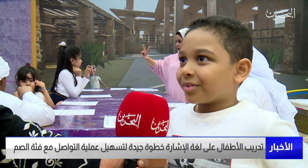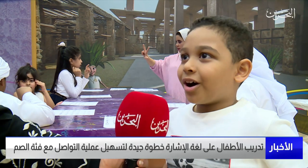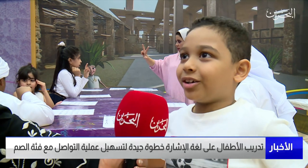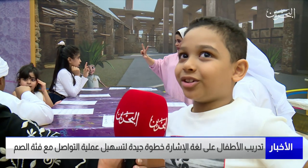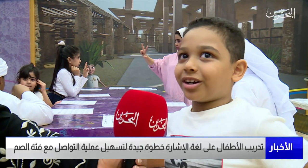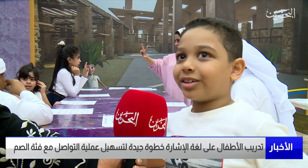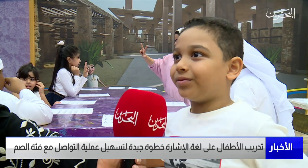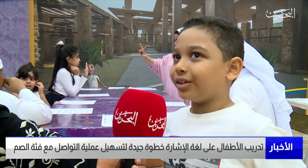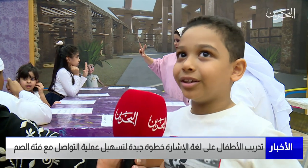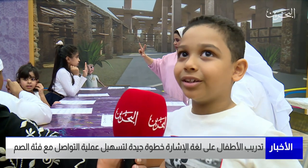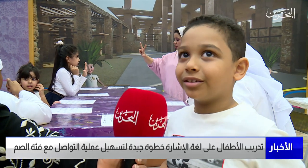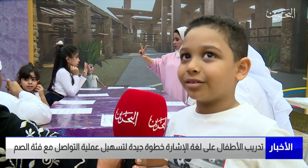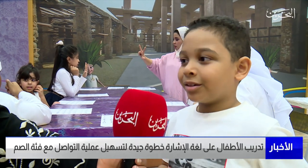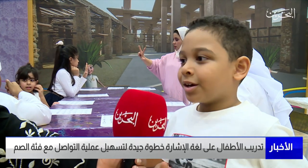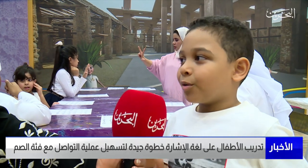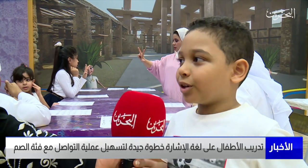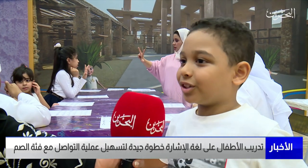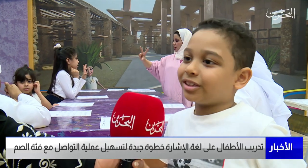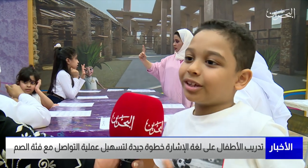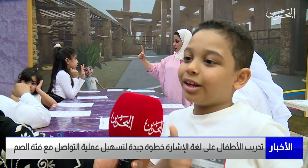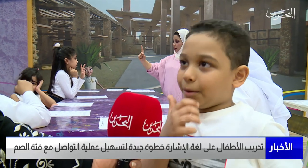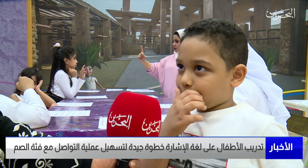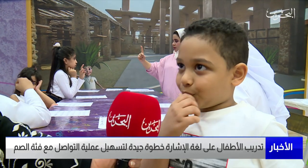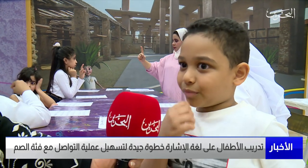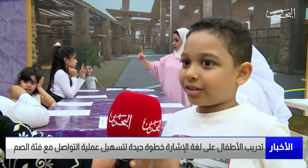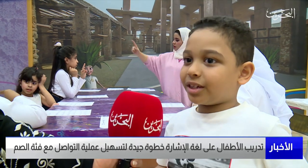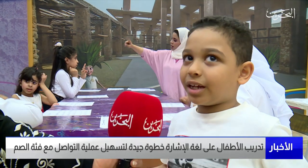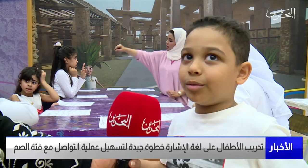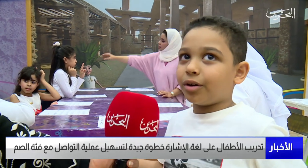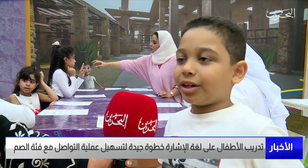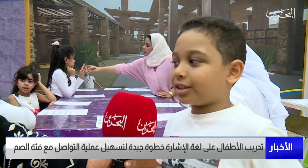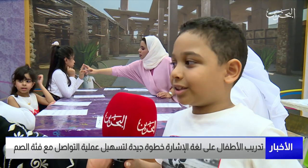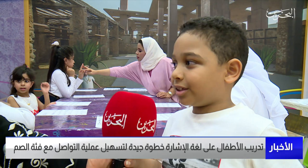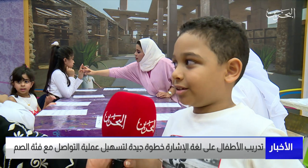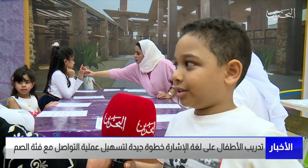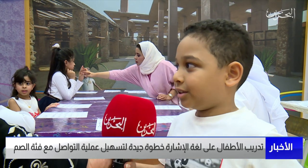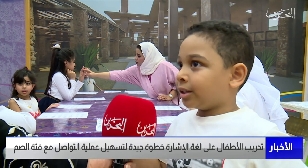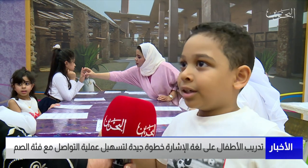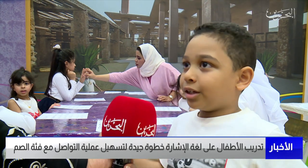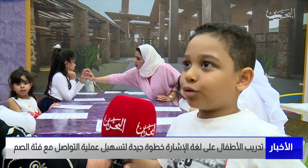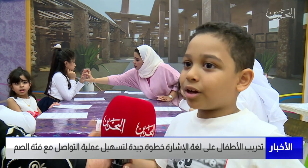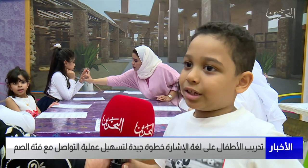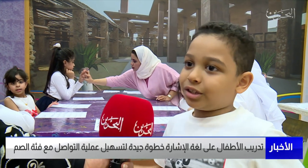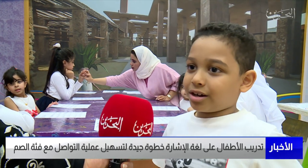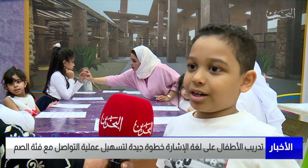أنا شاركت في ورشة التعليم مالت اللغة الإشارة